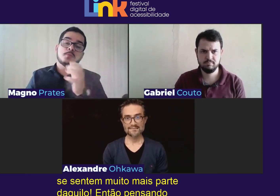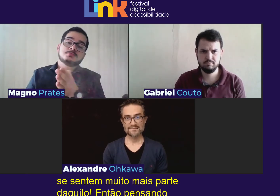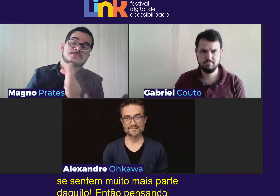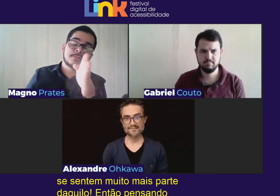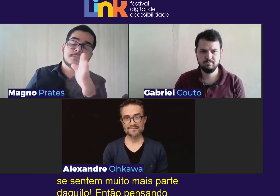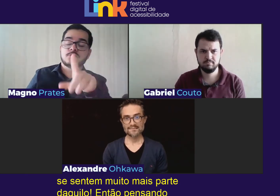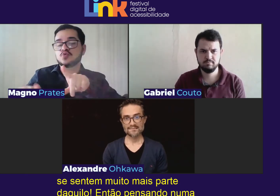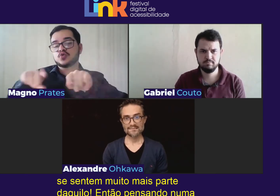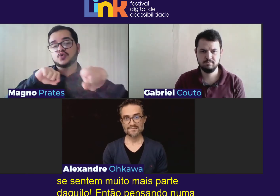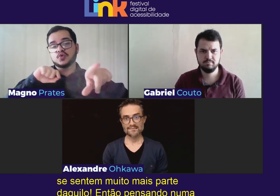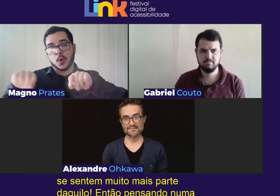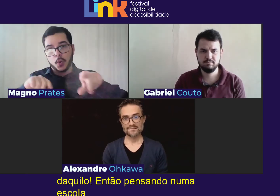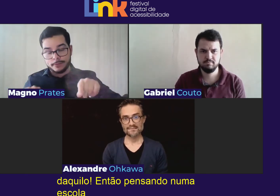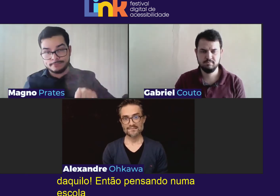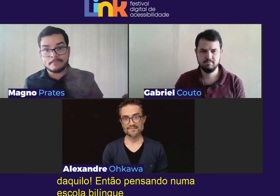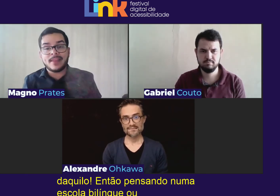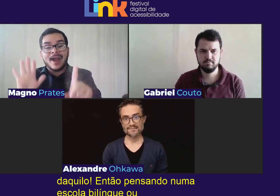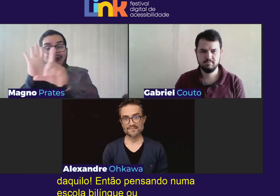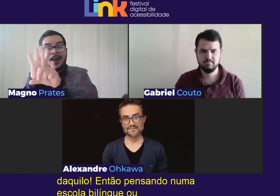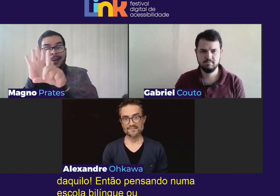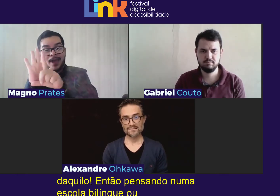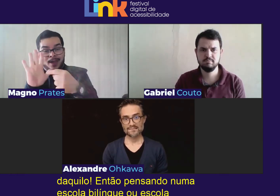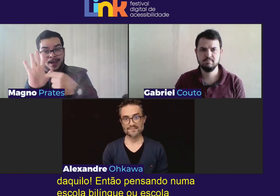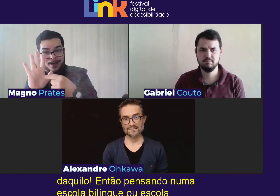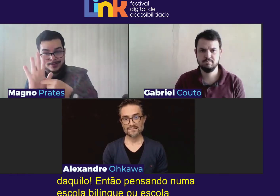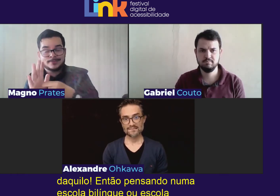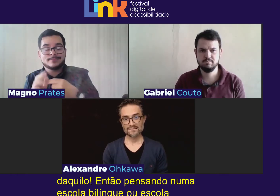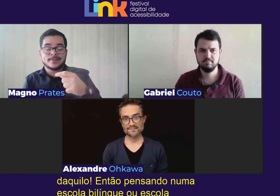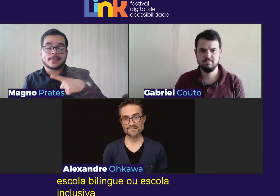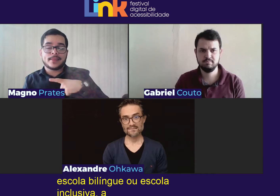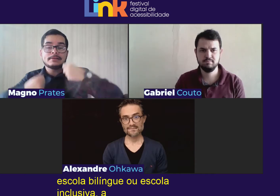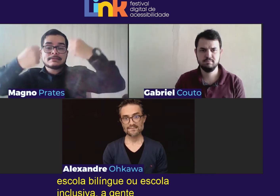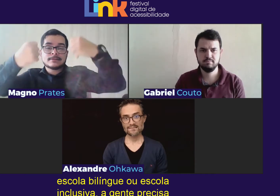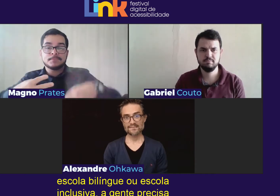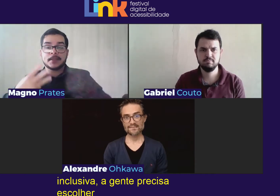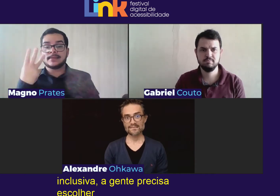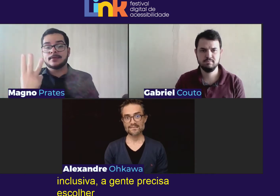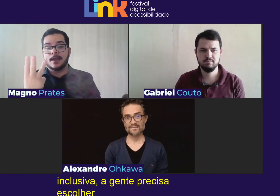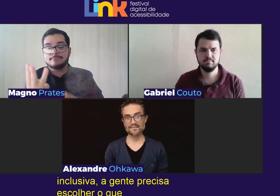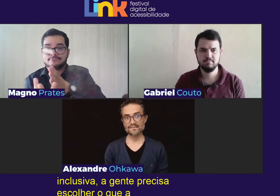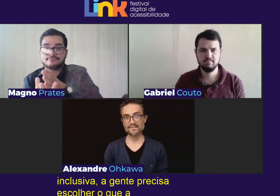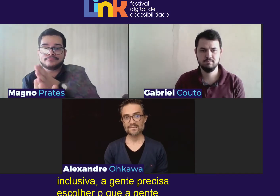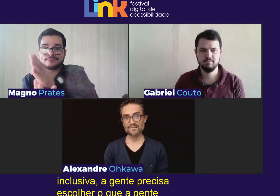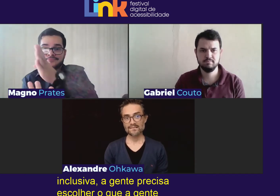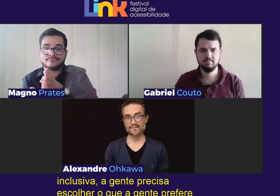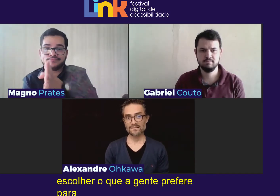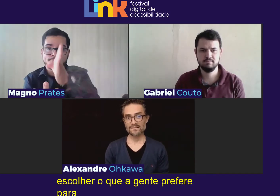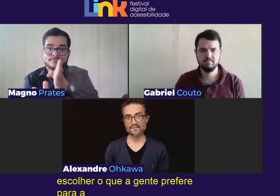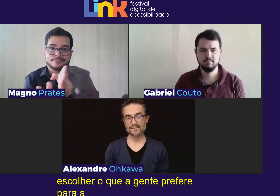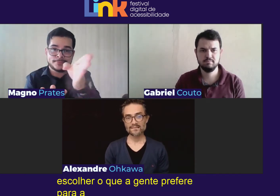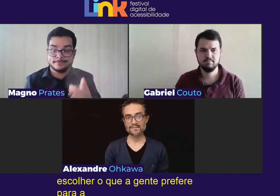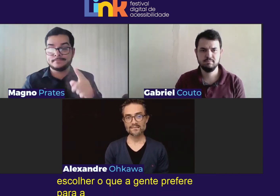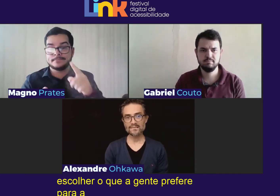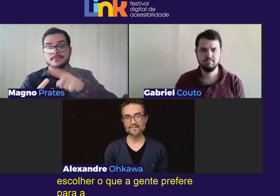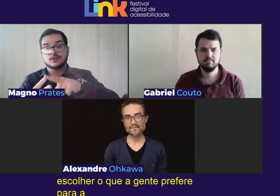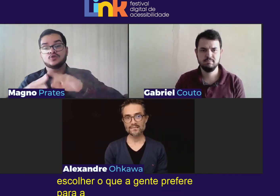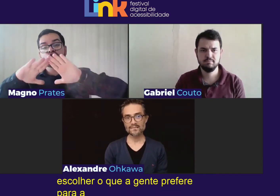escola inclusiva, a gente precisa escolher o que a gente prefere para a criança surda. A lei ela explica sobre 3 caminhos